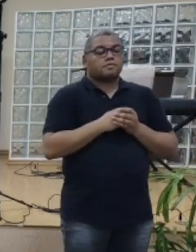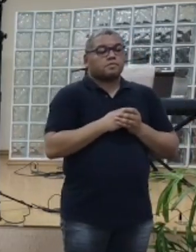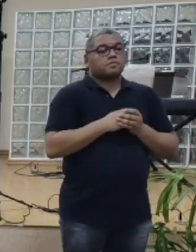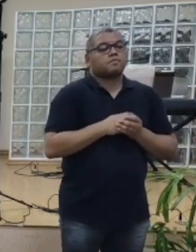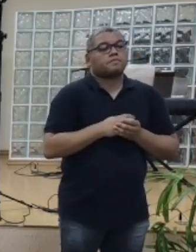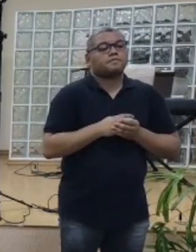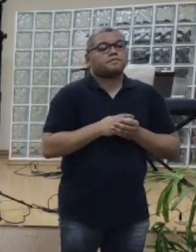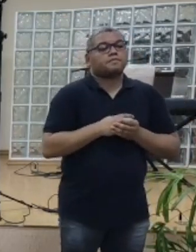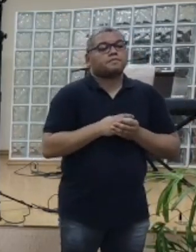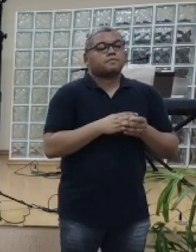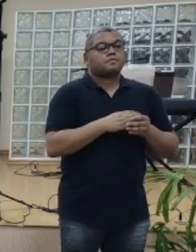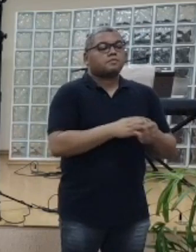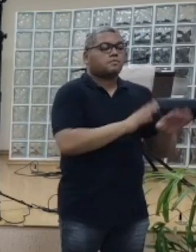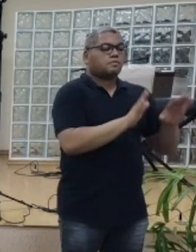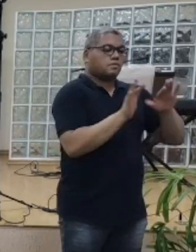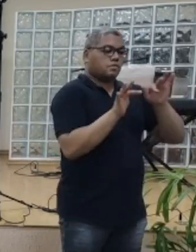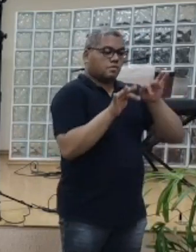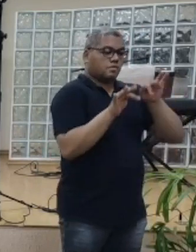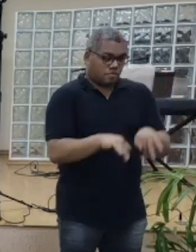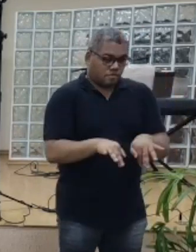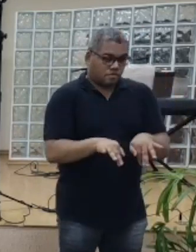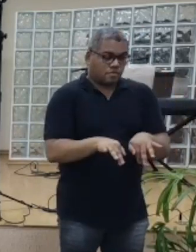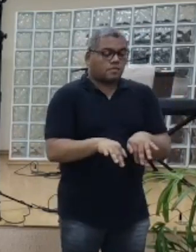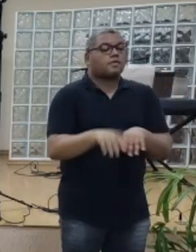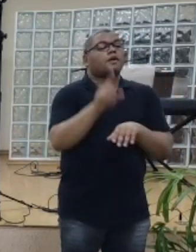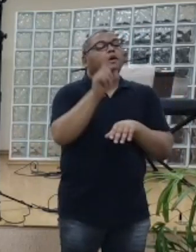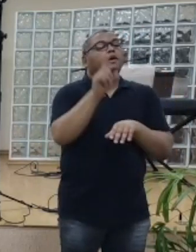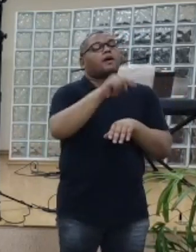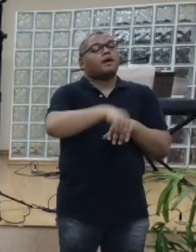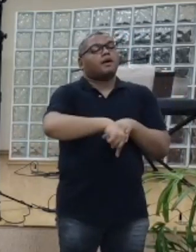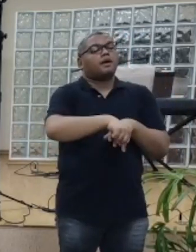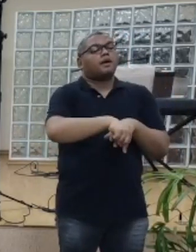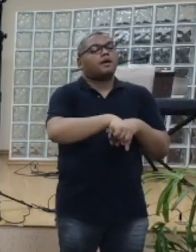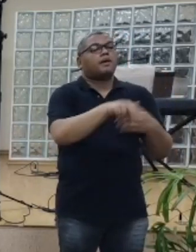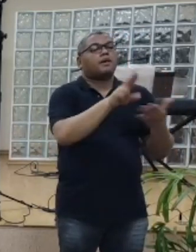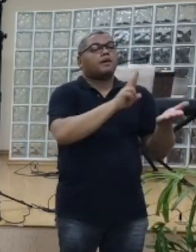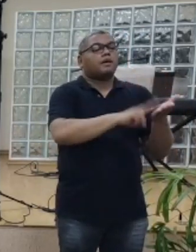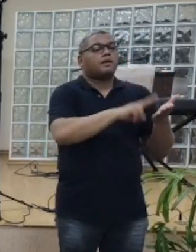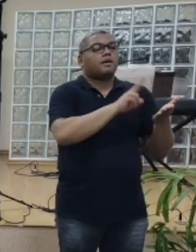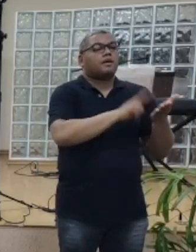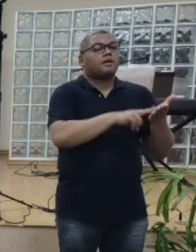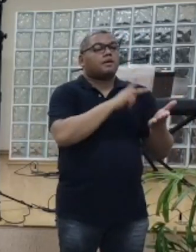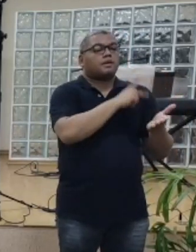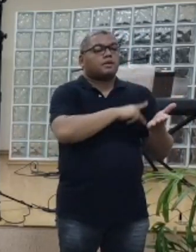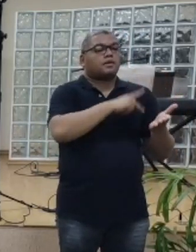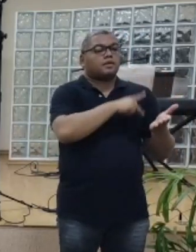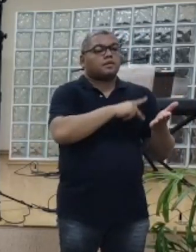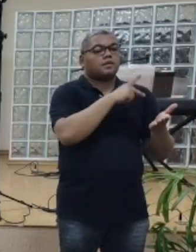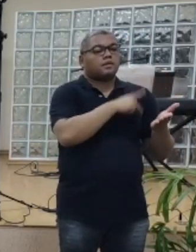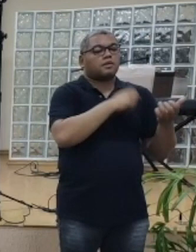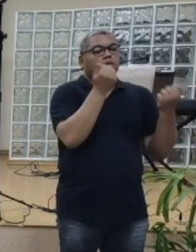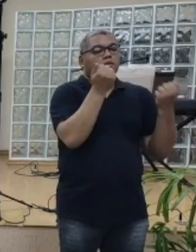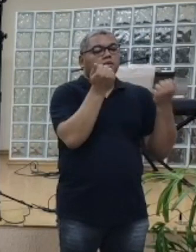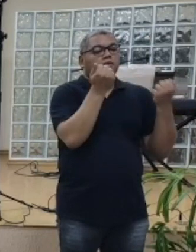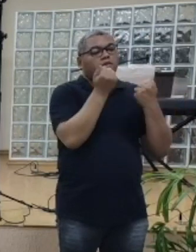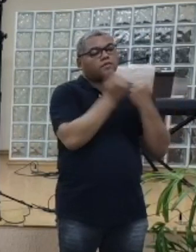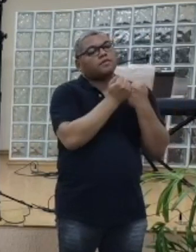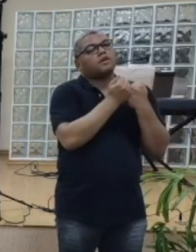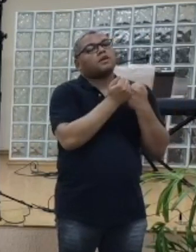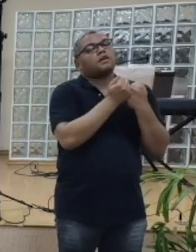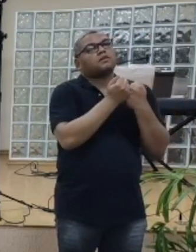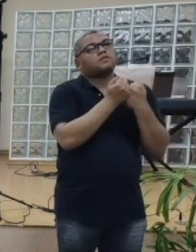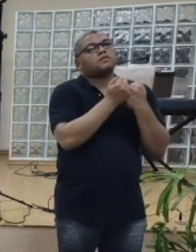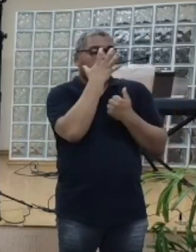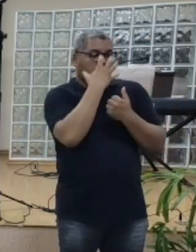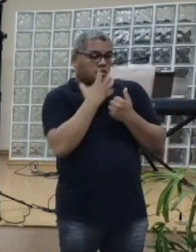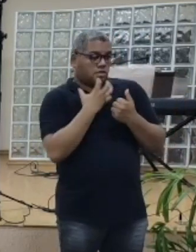Esta é a carta de Paulo, que ele defende com dureza o